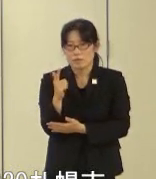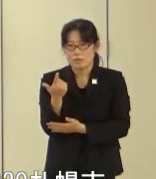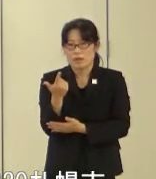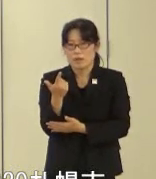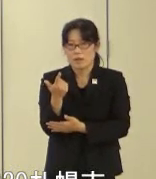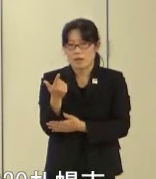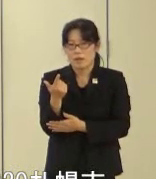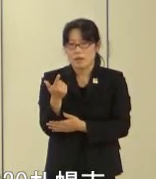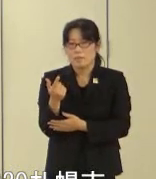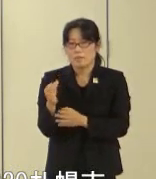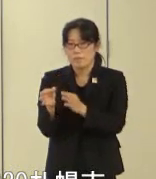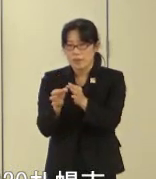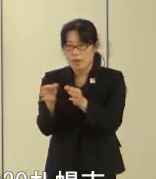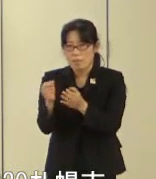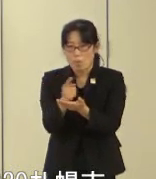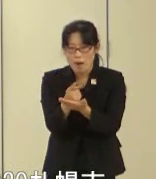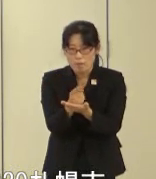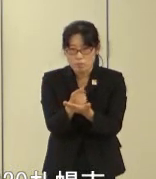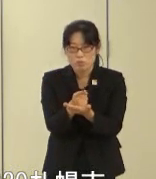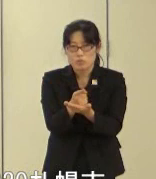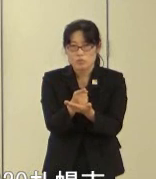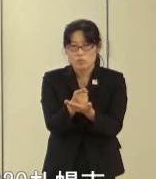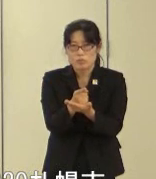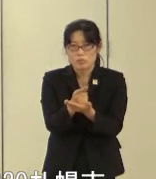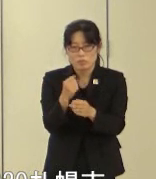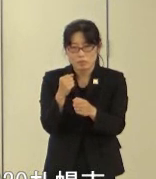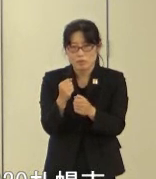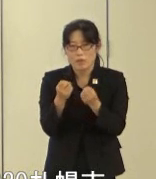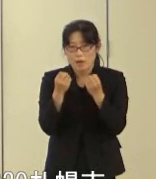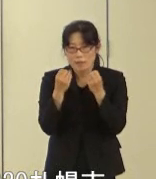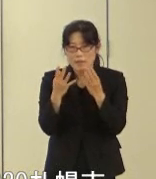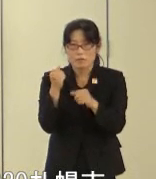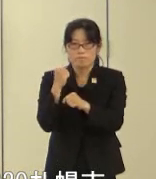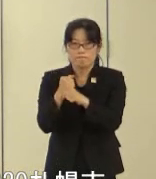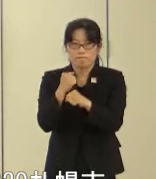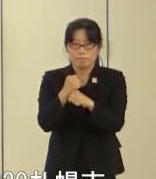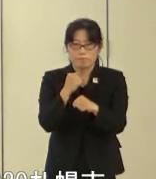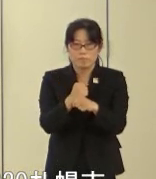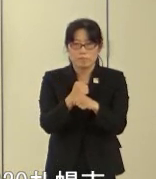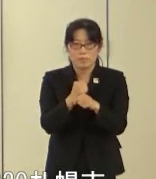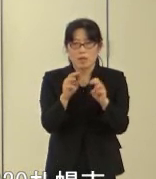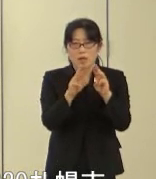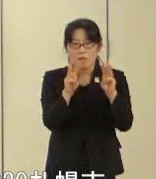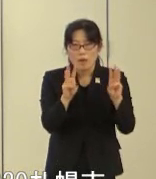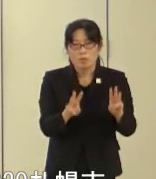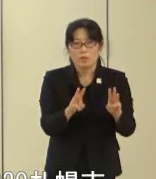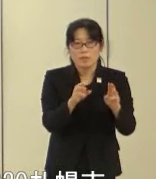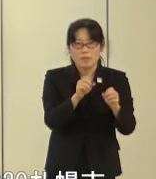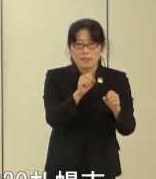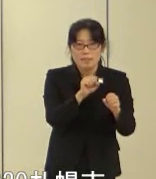まあ、店舗マップを新たに作成をしたりですね、ウェブサイトなどで、